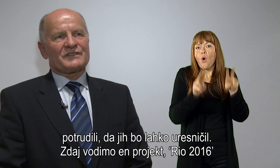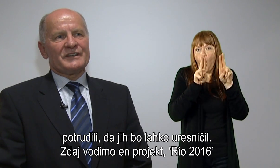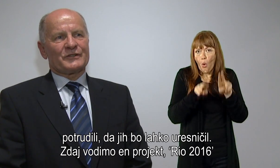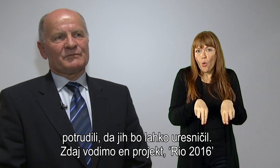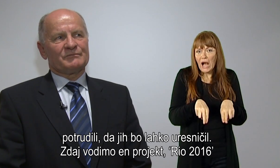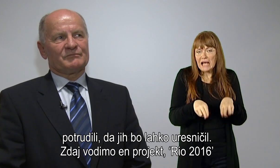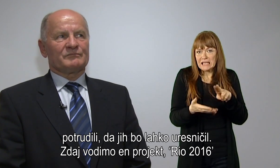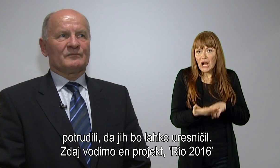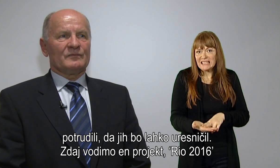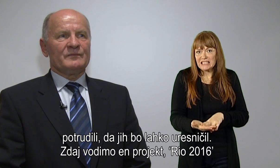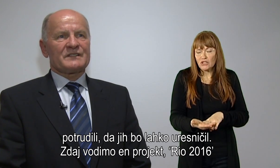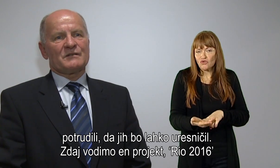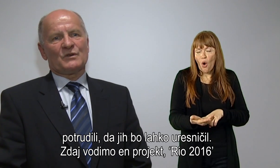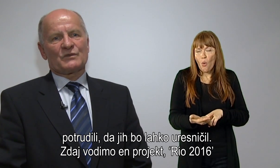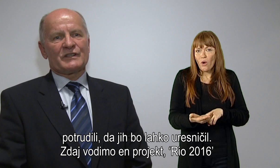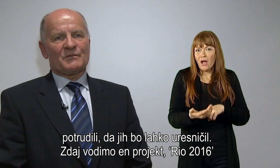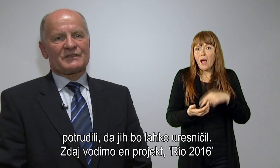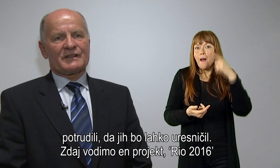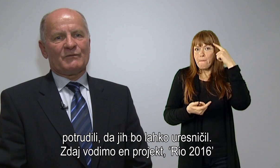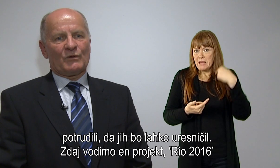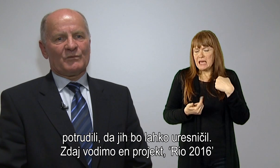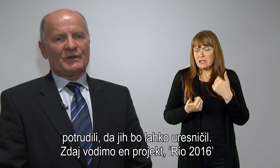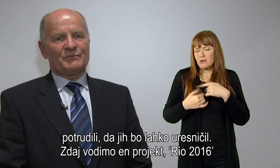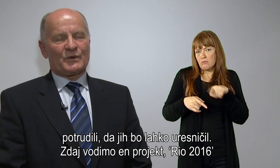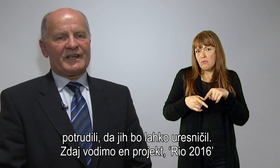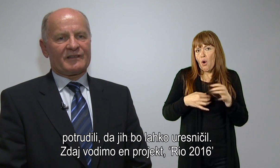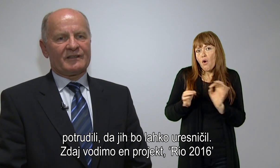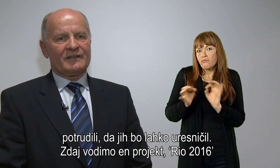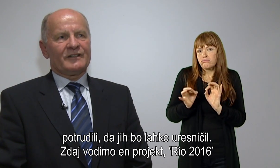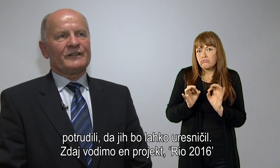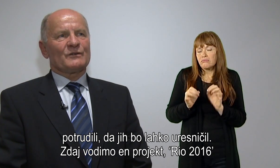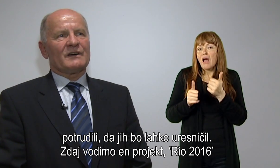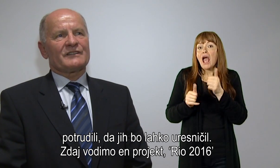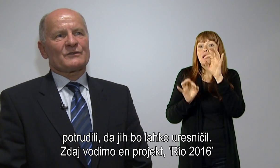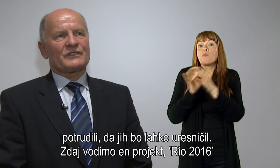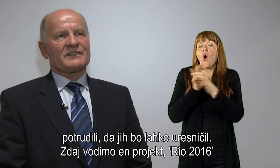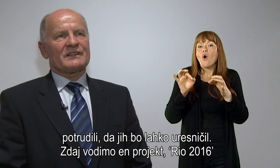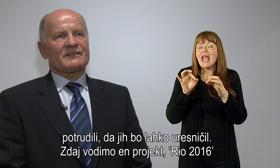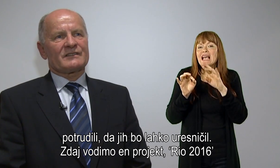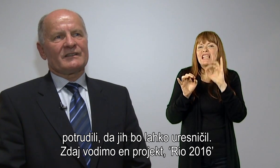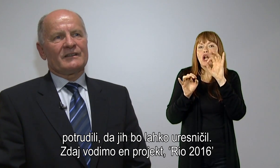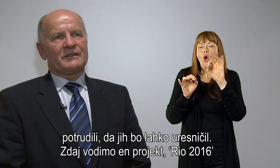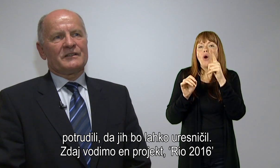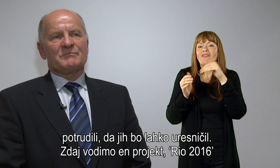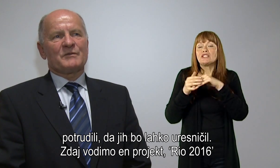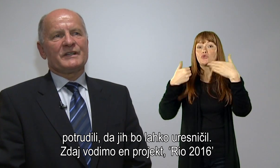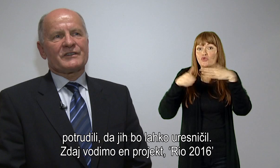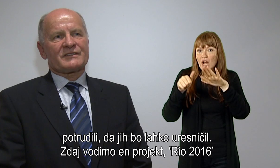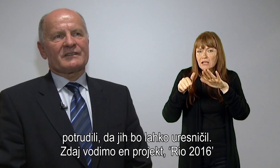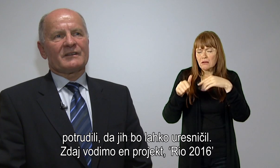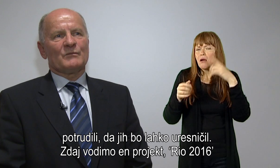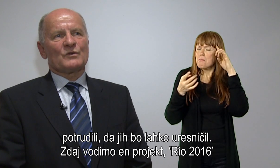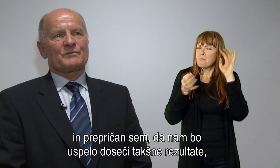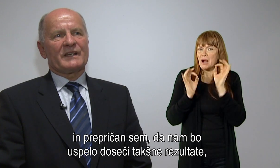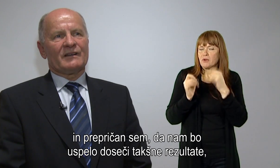lahko uresničil. Mislimo oziroma zdaj vodimo en projekt Rio 2016 in prepričan